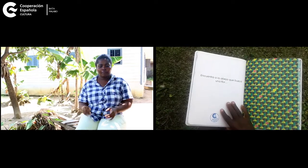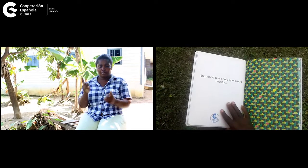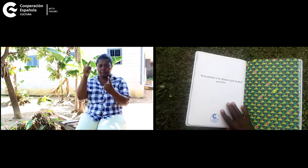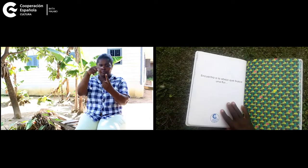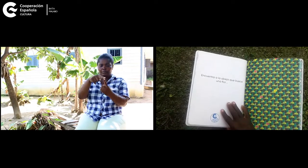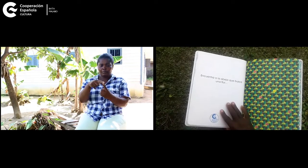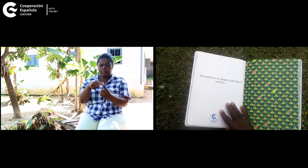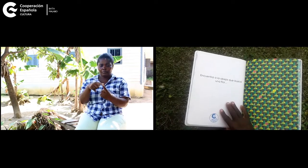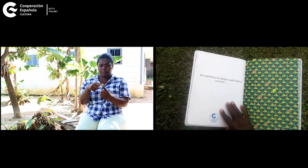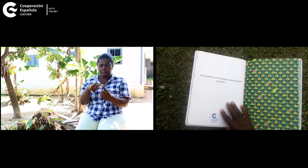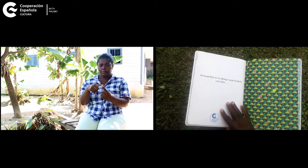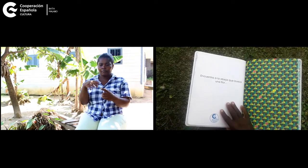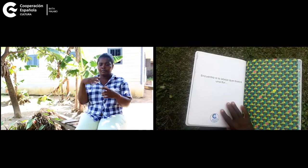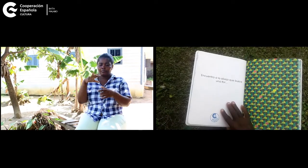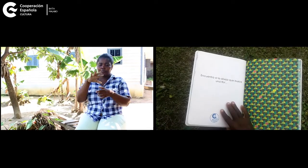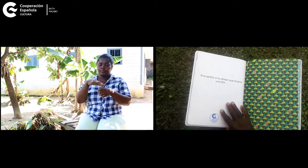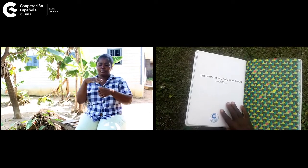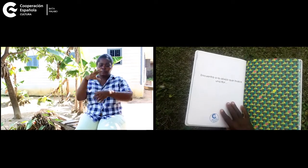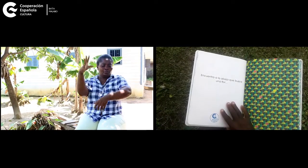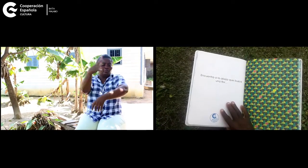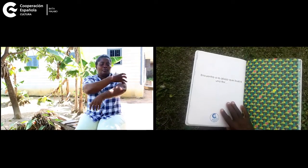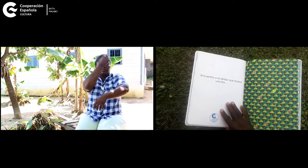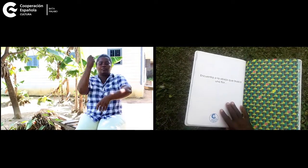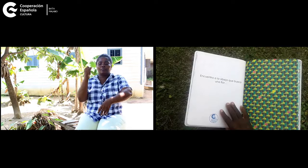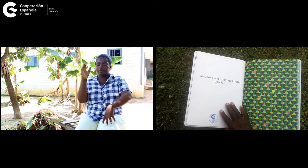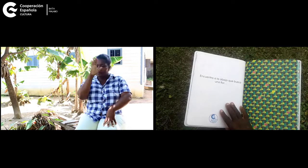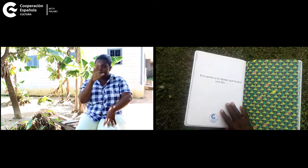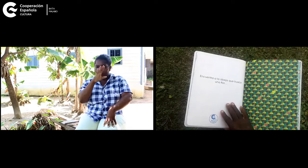encontramos a la abeja que busca una flor.